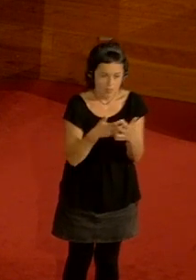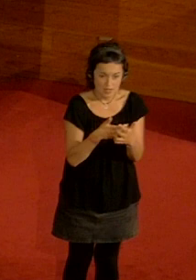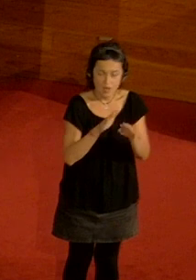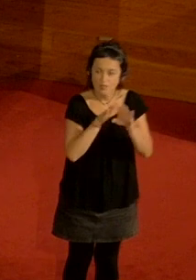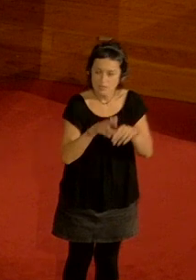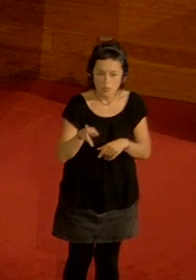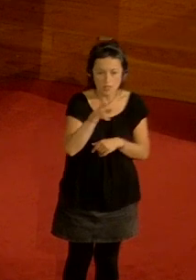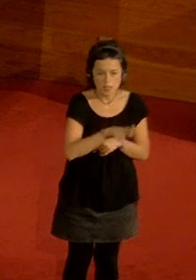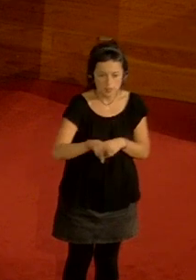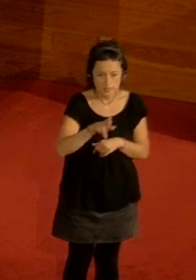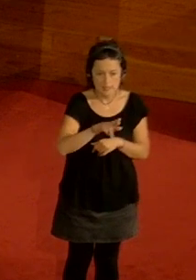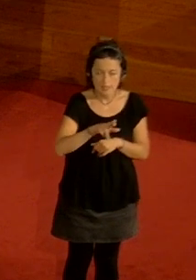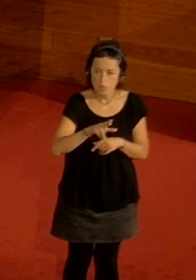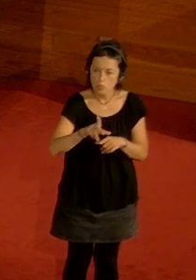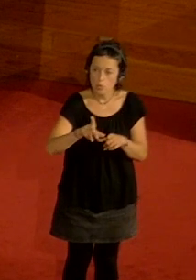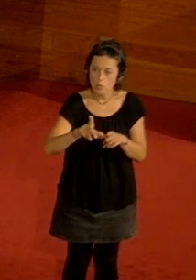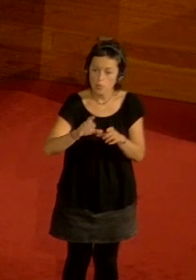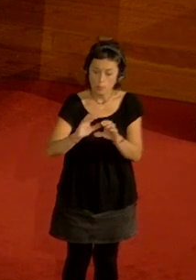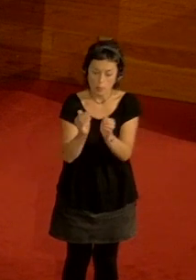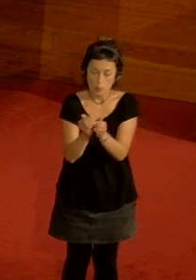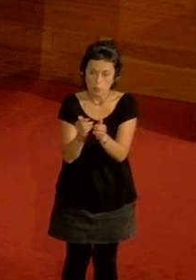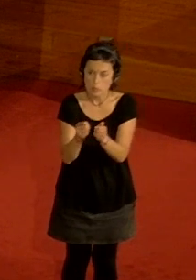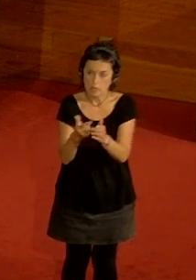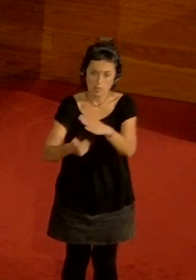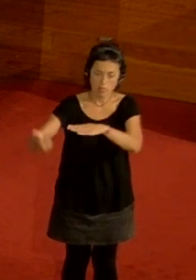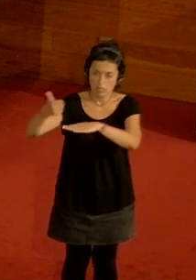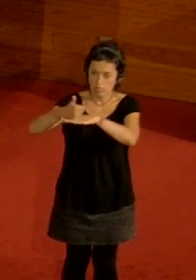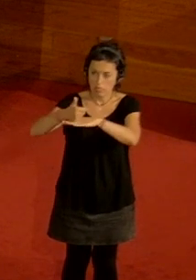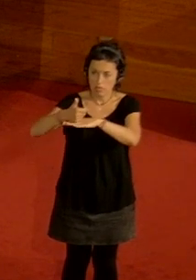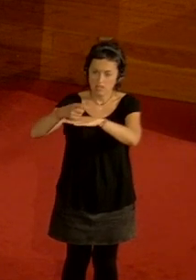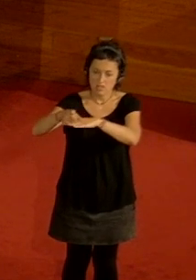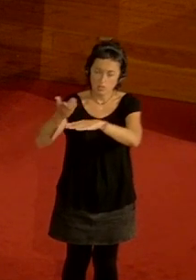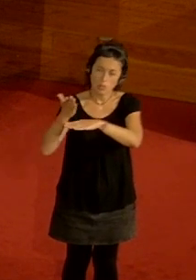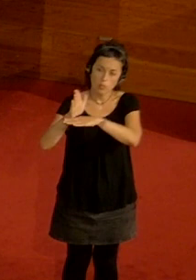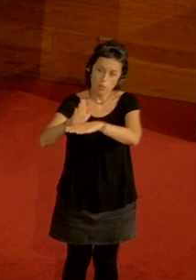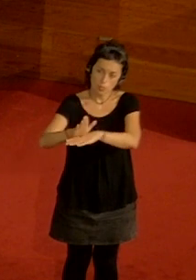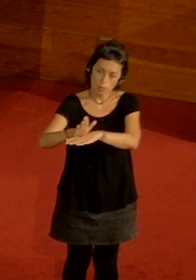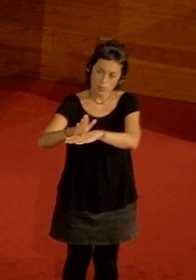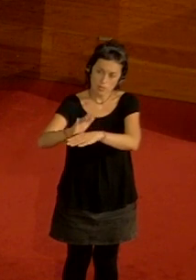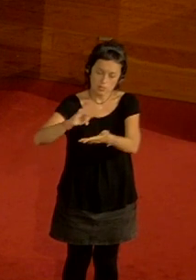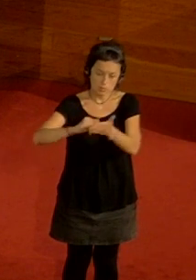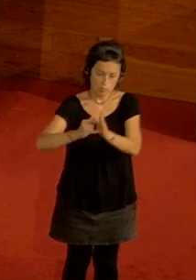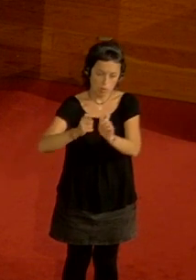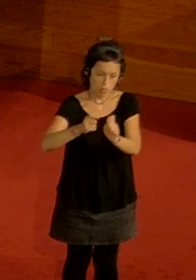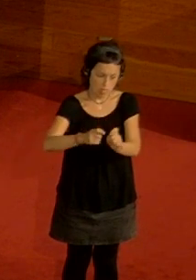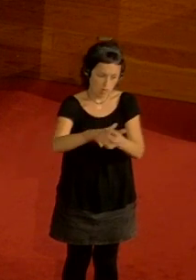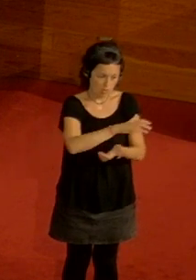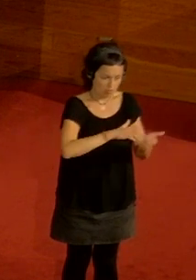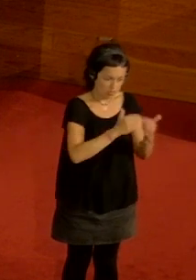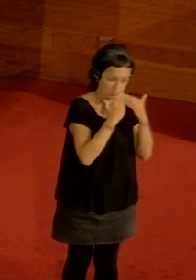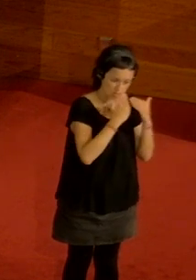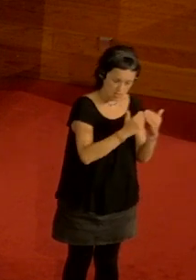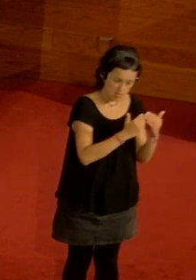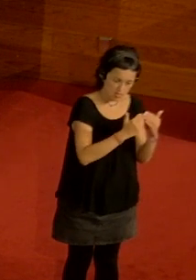muchos y que propone resolver los problemas con el conflicto yo creo que cuando